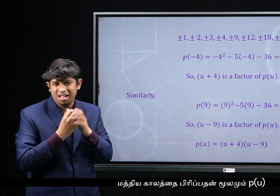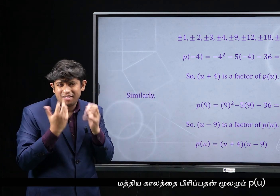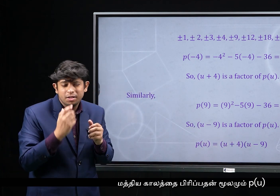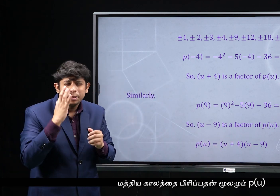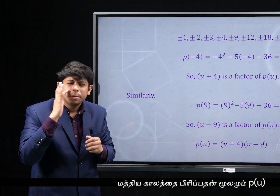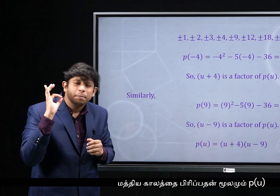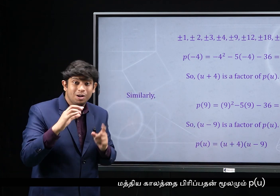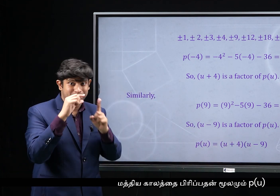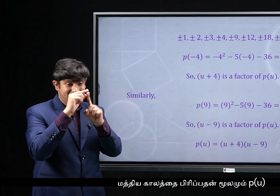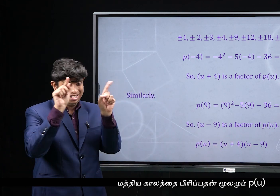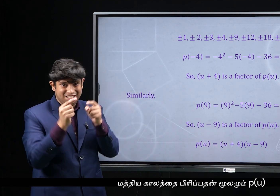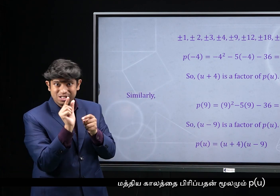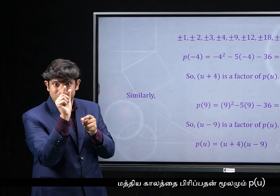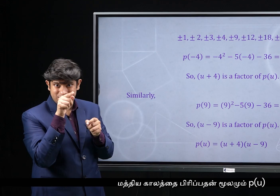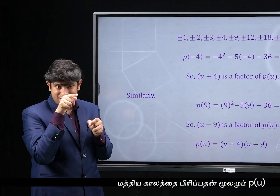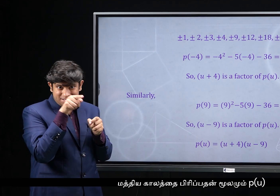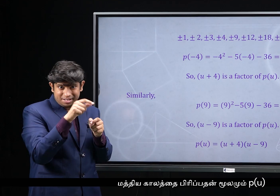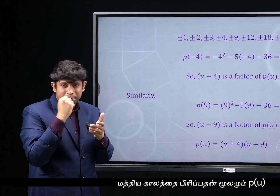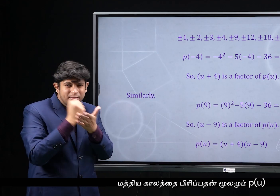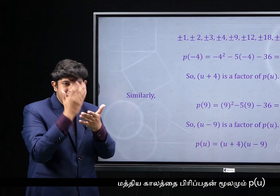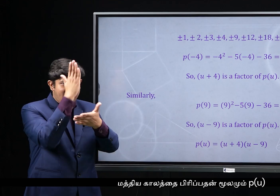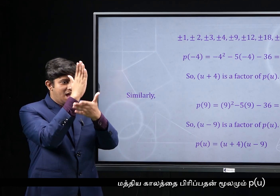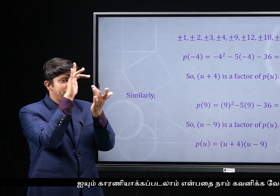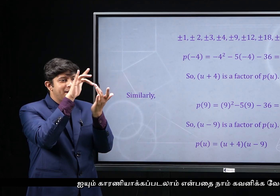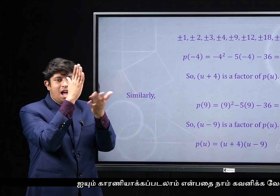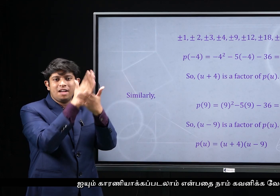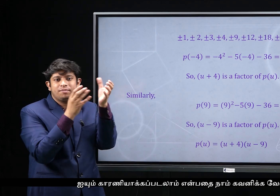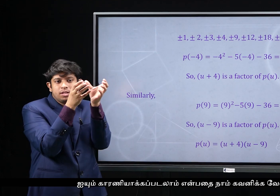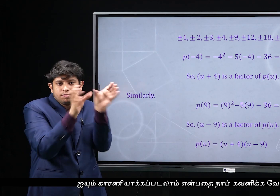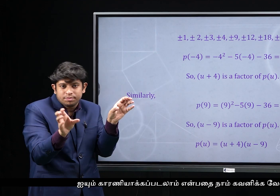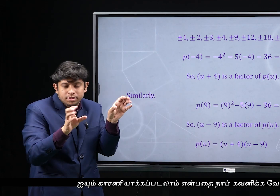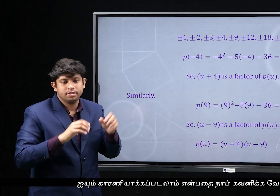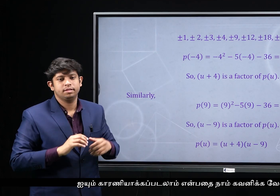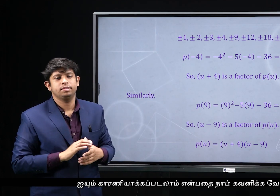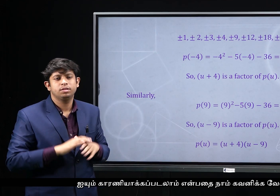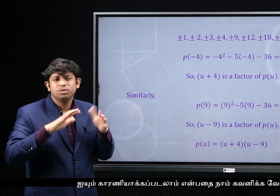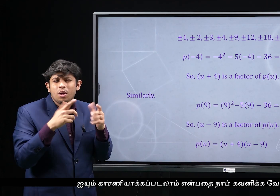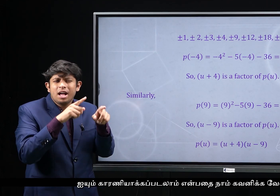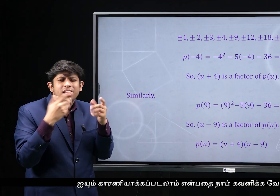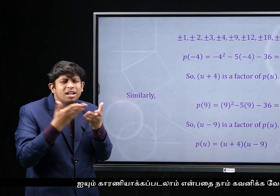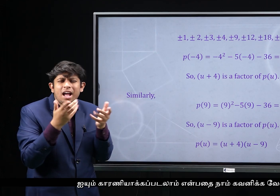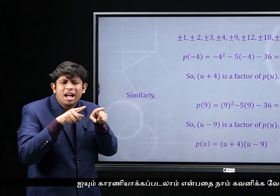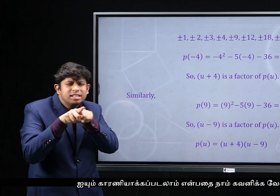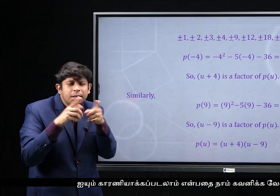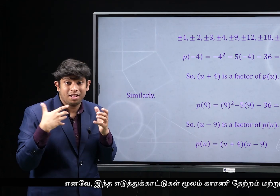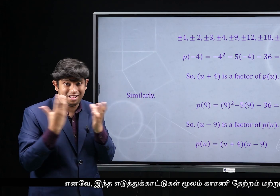மத்திய காலத்தை பிரிப்பதின் மூலமும் PUவை காரணியாக்கப்படலாம் என்பதை நாம் கவனிக்க வேண்டும். எனவே